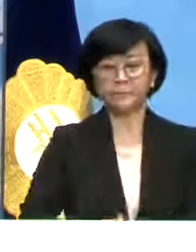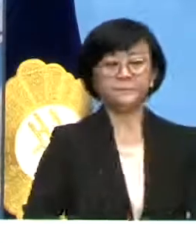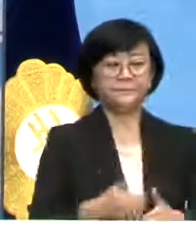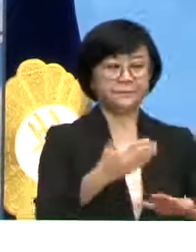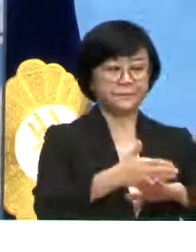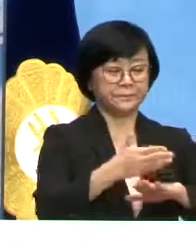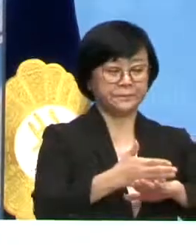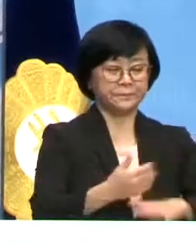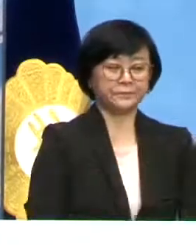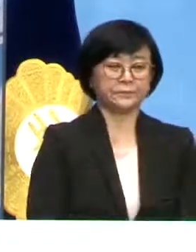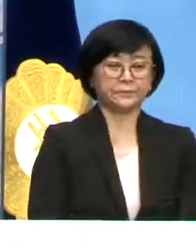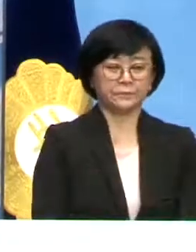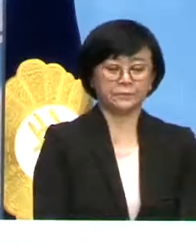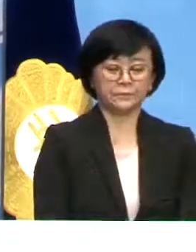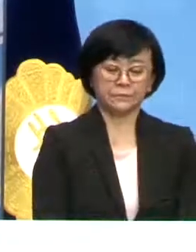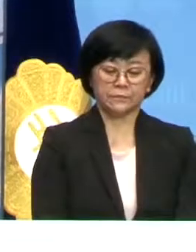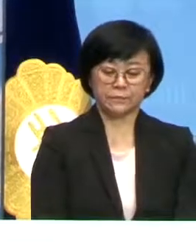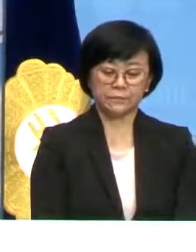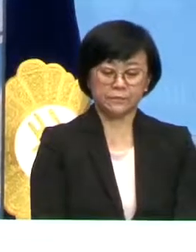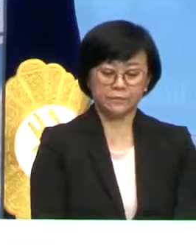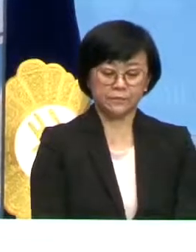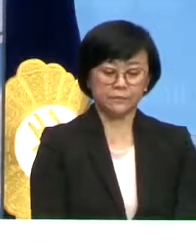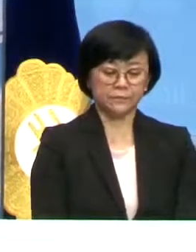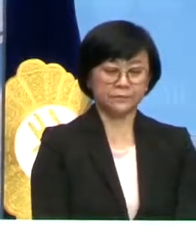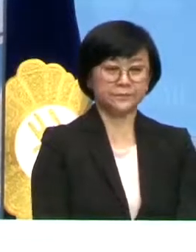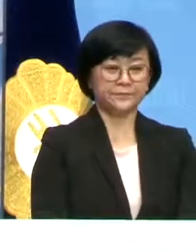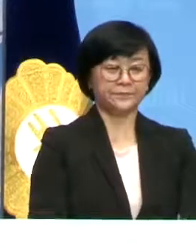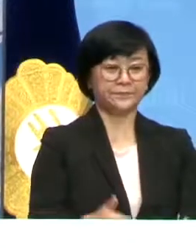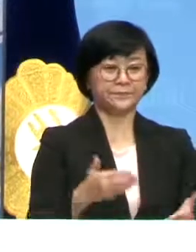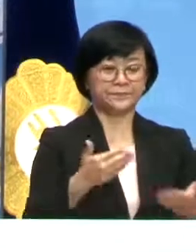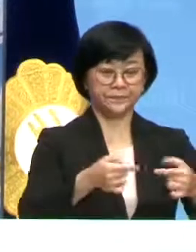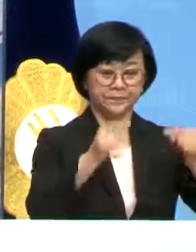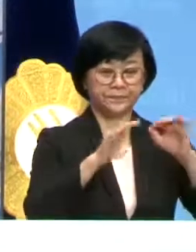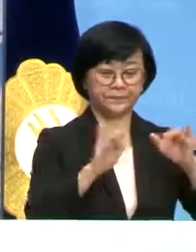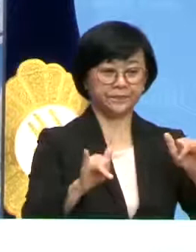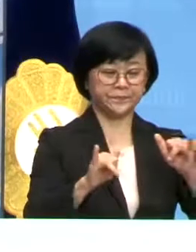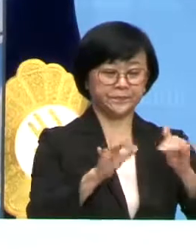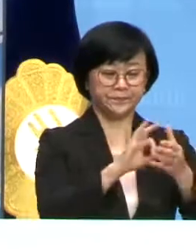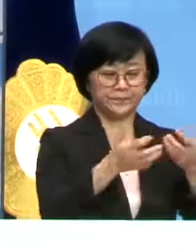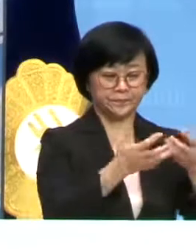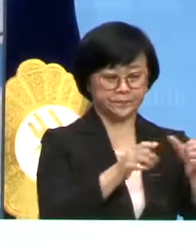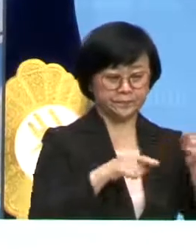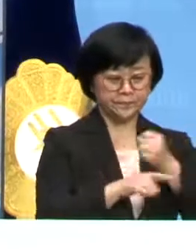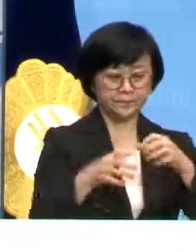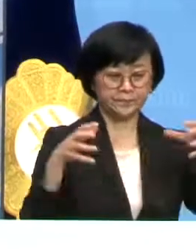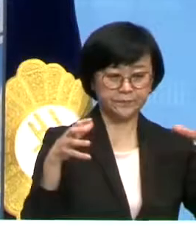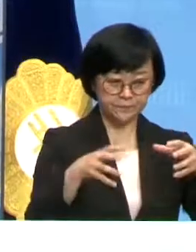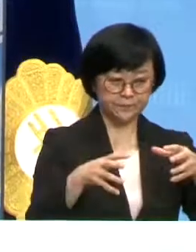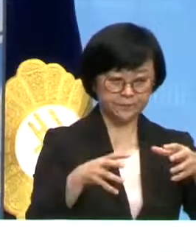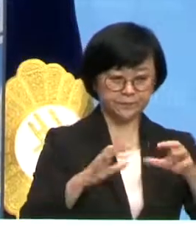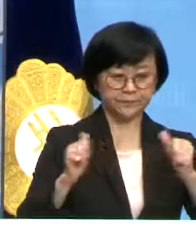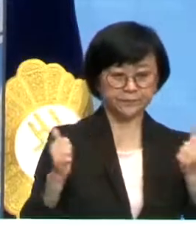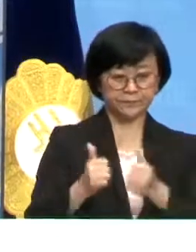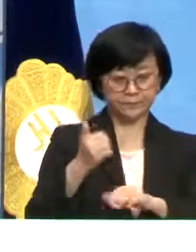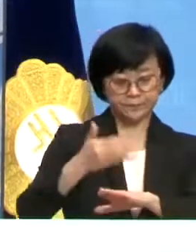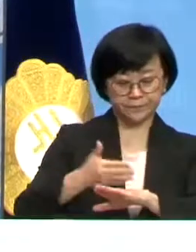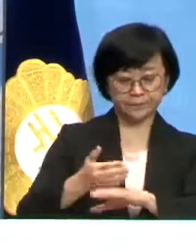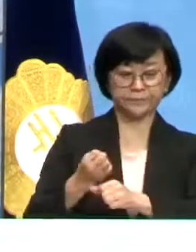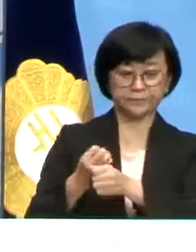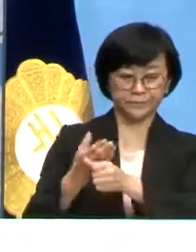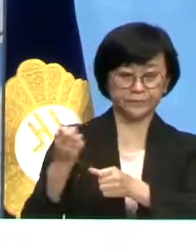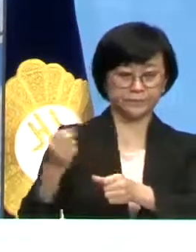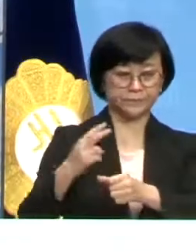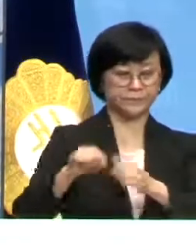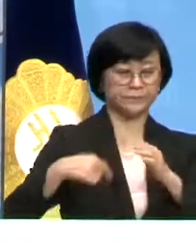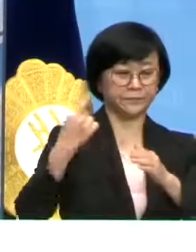네 감사합니다 그래서 그 밥집 국정에 다 참석해주셔서 소비 단체가 뜻을 함께해 주신 후에 늦게 쯤 심으로 감사드립니다